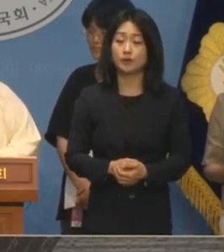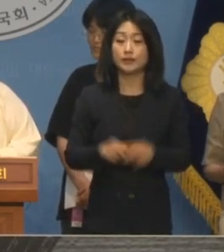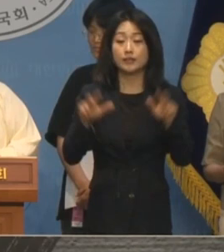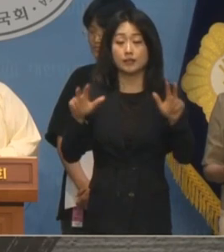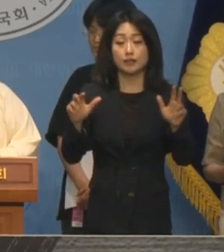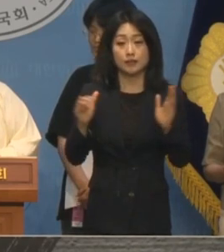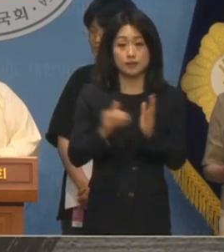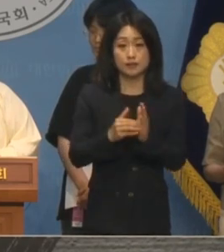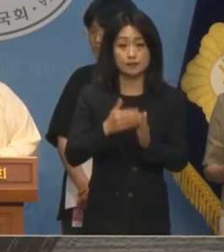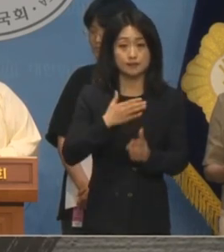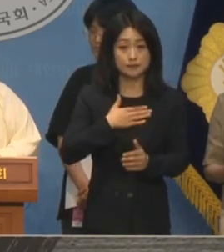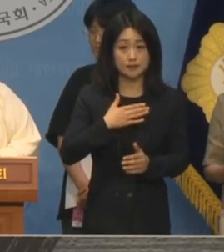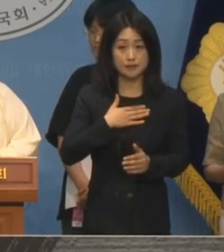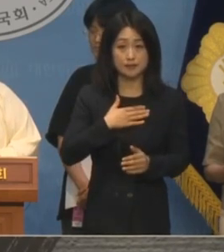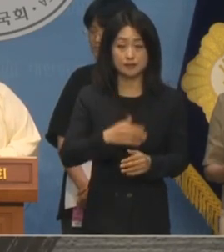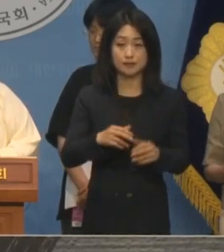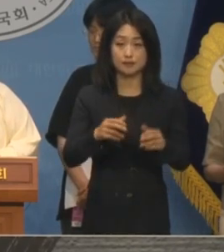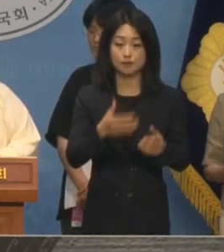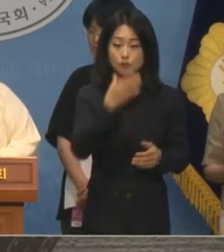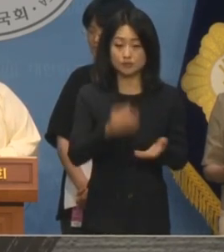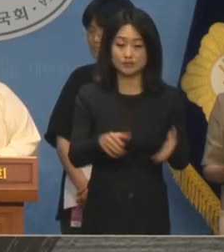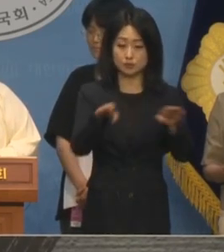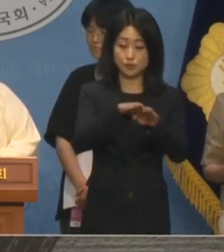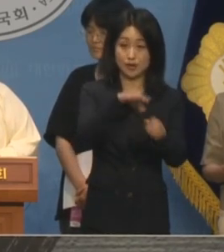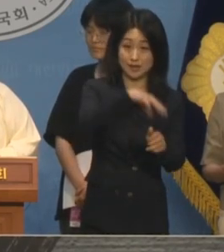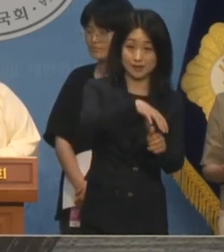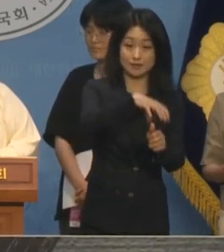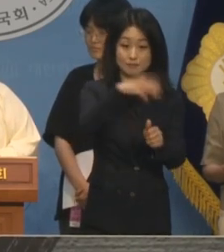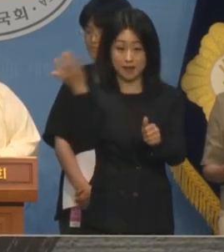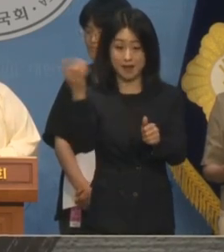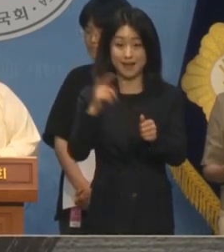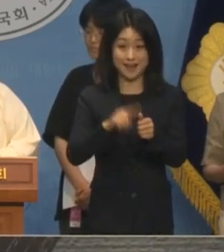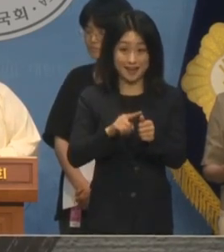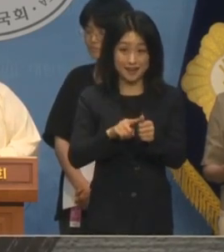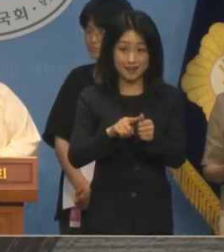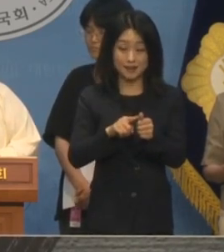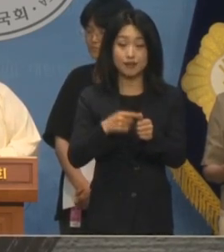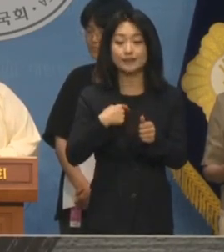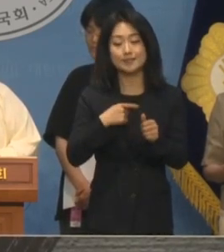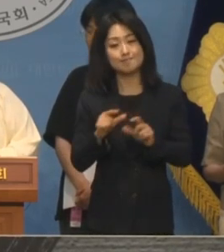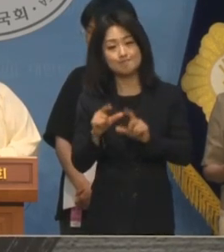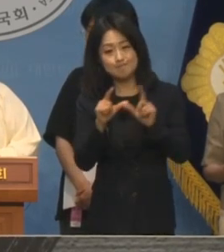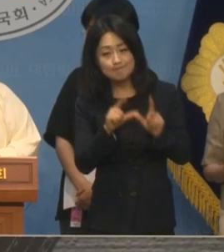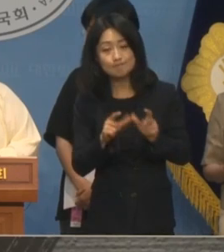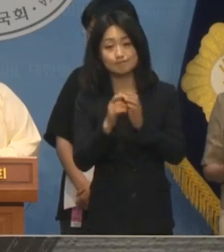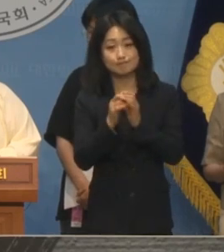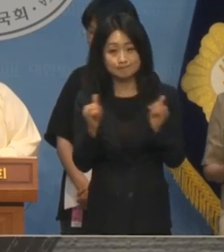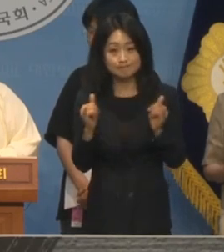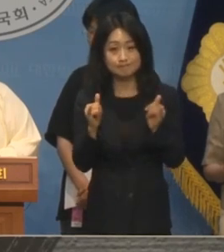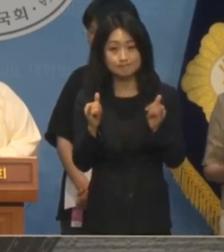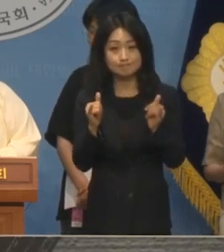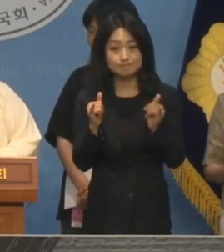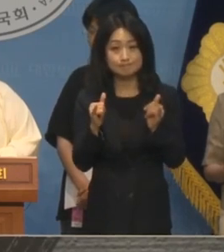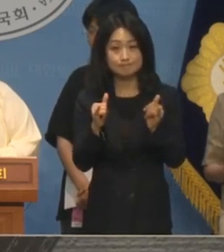그동안 저는 탈시설한 장애인들의 말을 들어달라고 몇 번이나